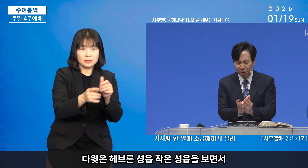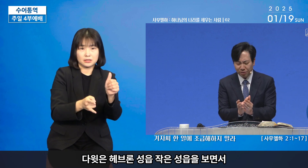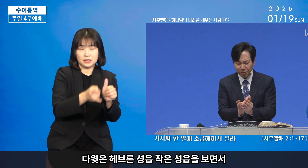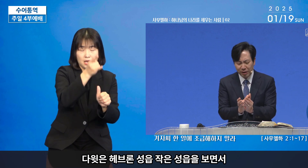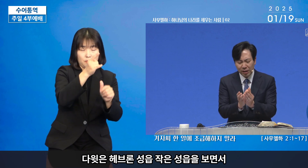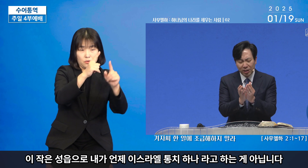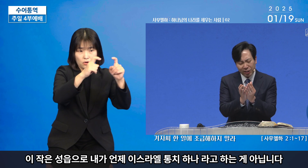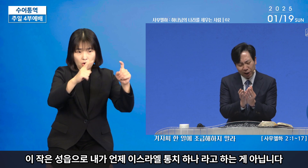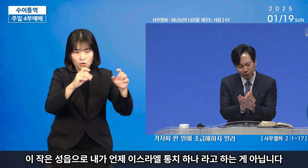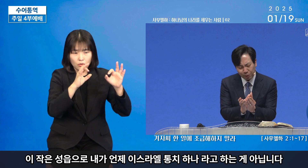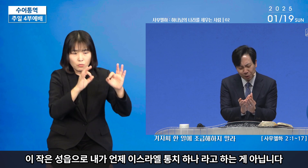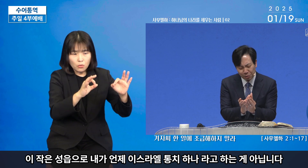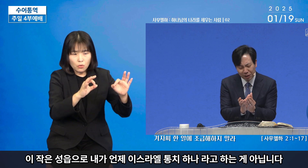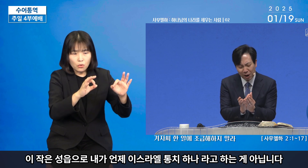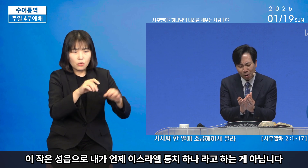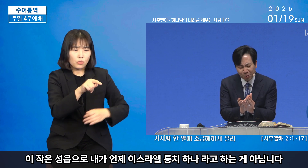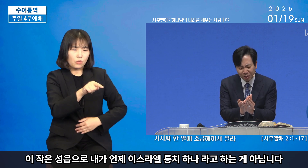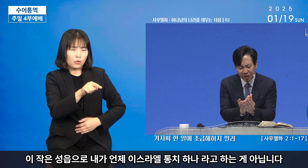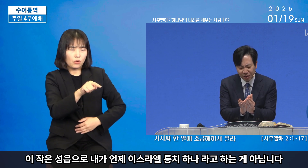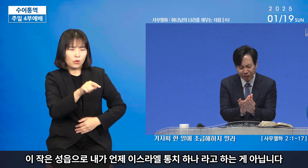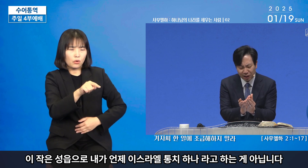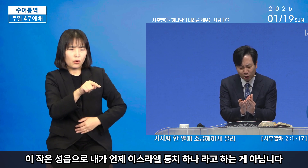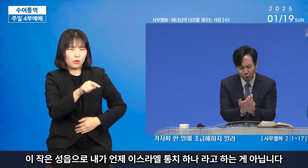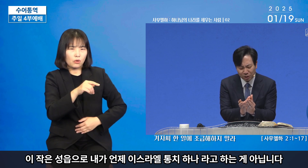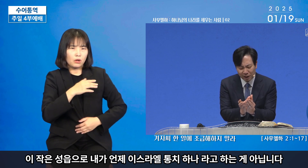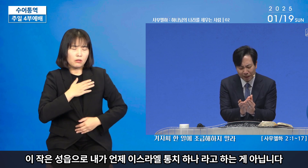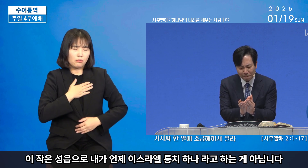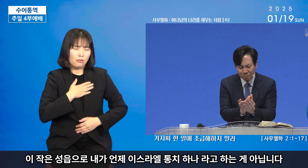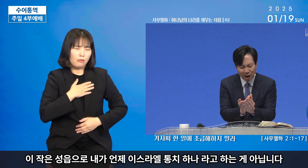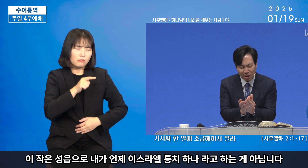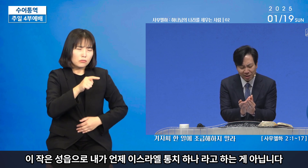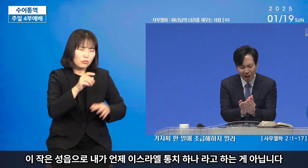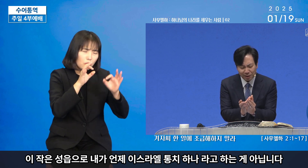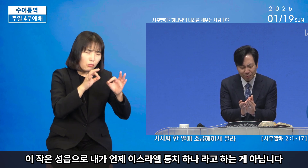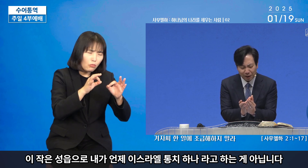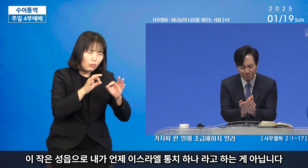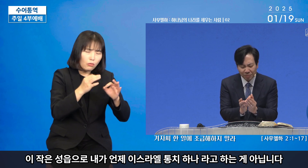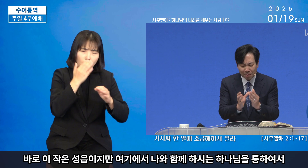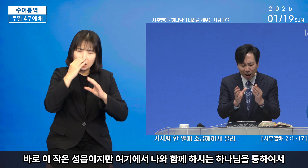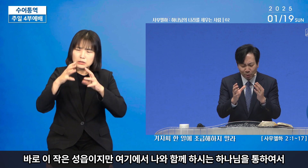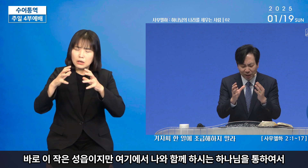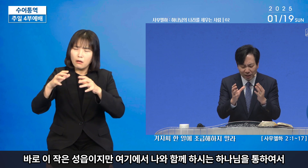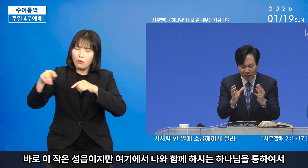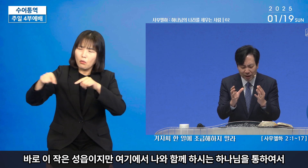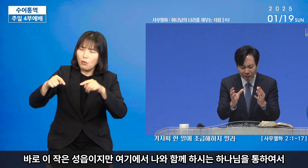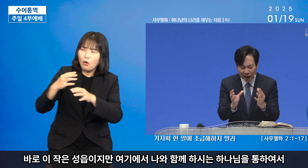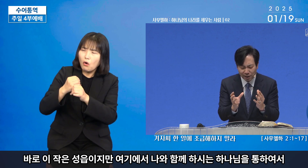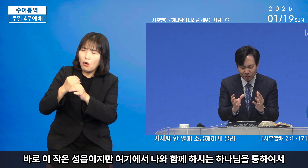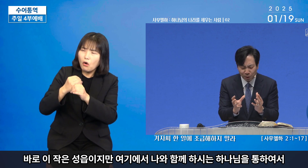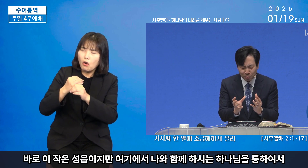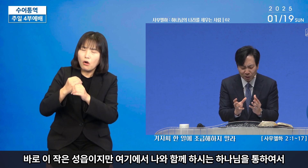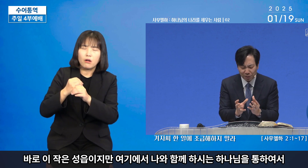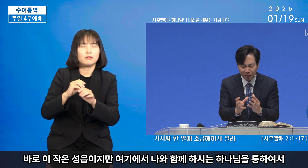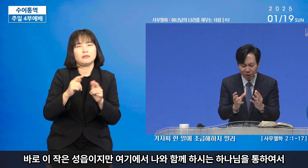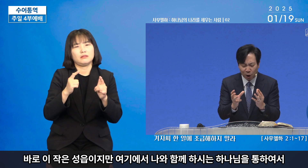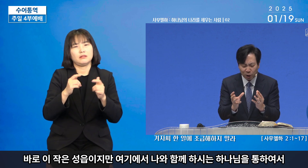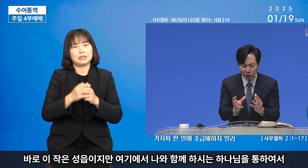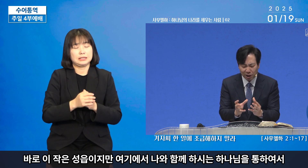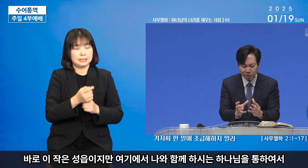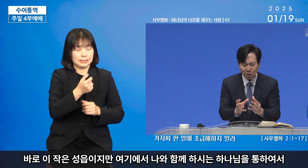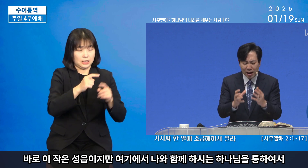성읍을 보면서 이 작은 성읍으로 내가 언제 이스라엘을 통치하나 라고 하는 게 아닙니다. 바로 이 작은